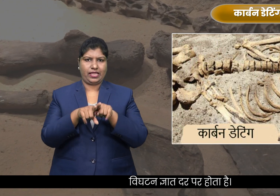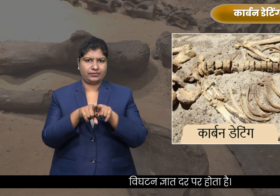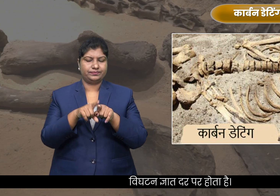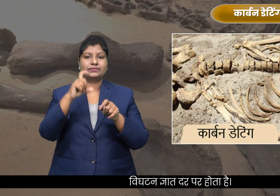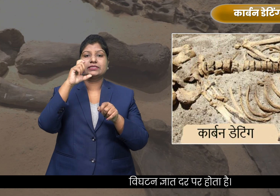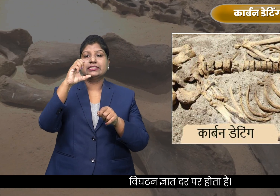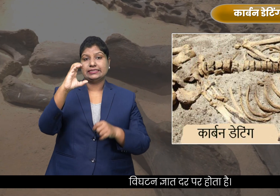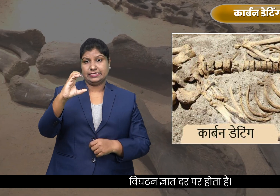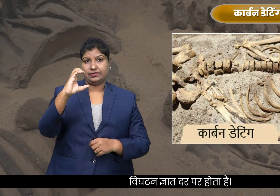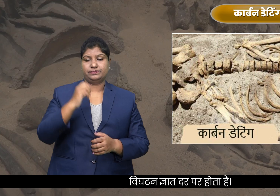पर होता है।